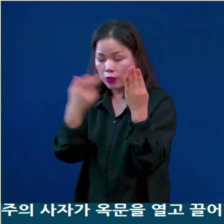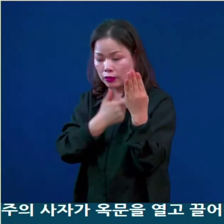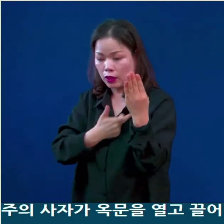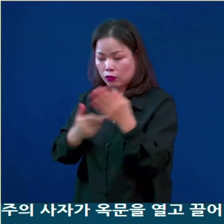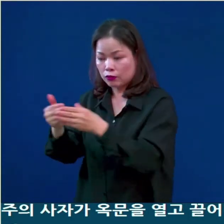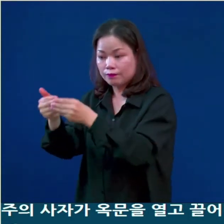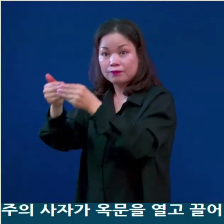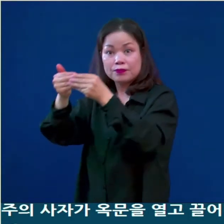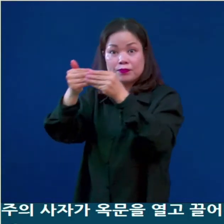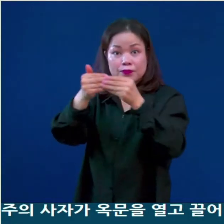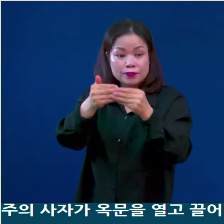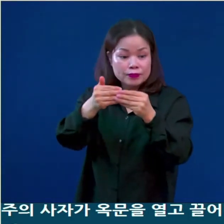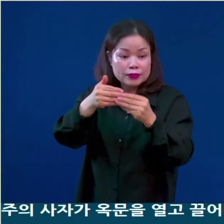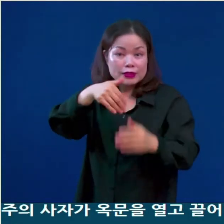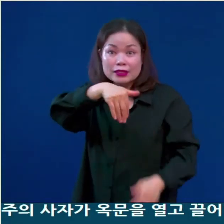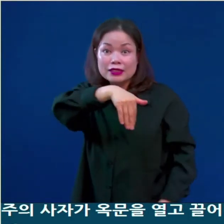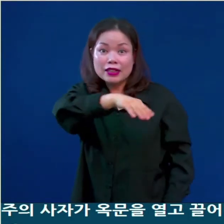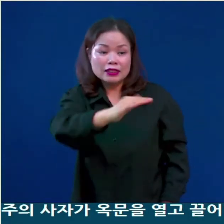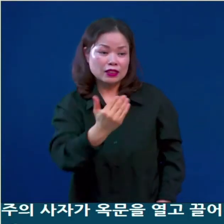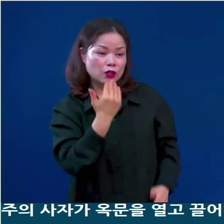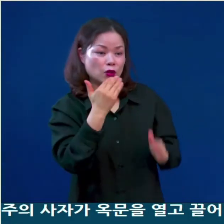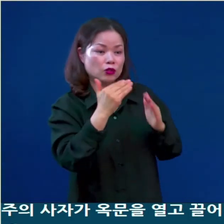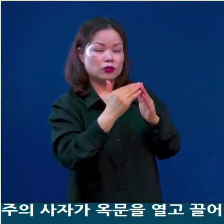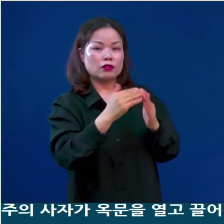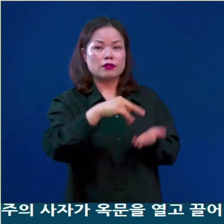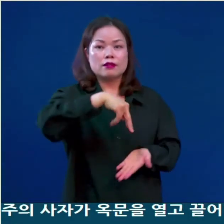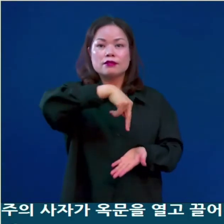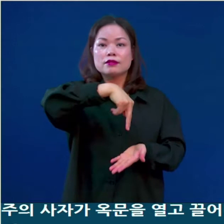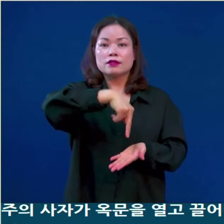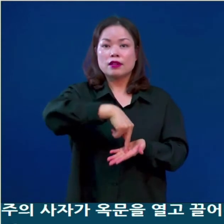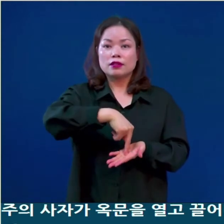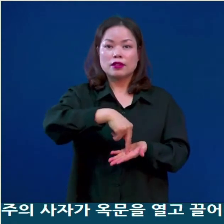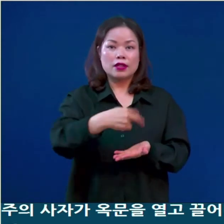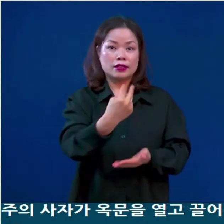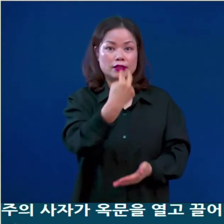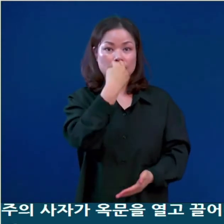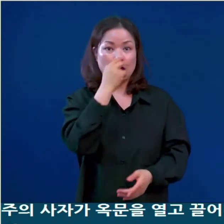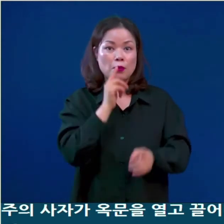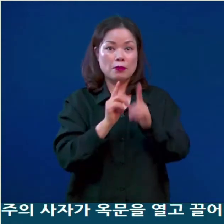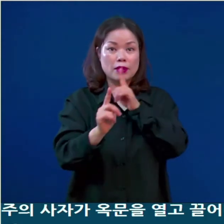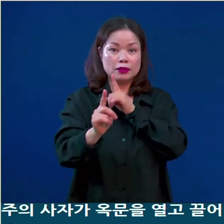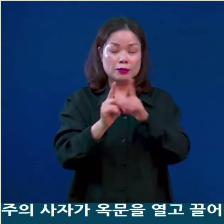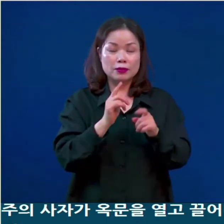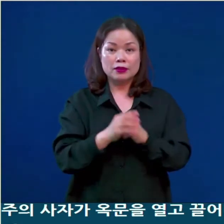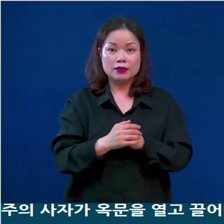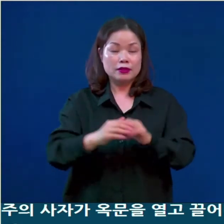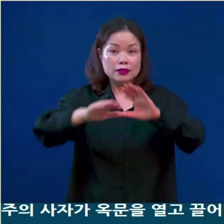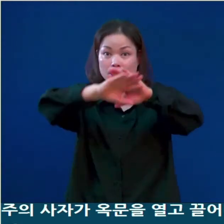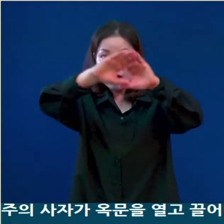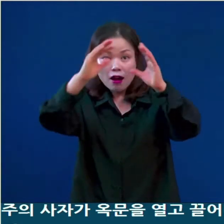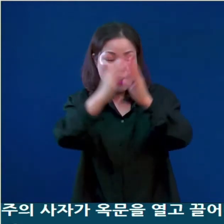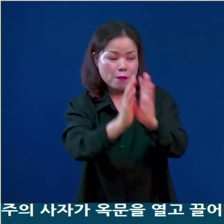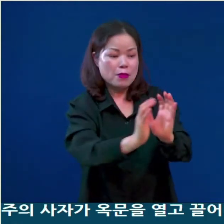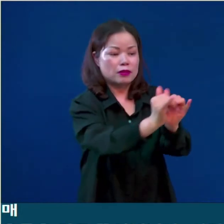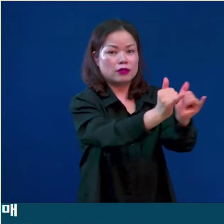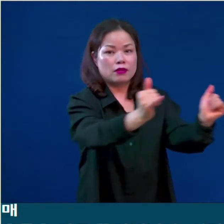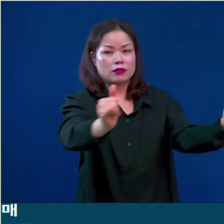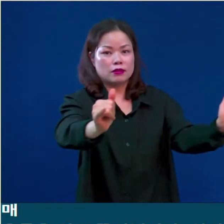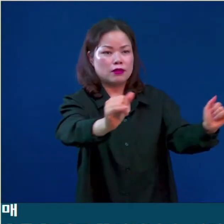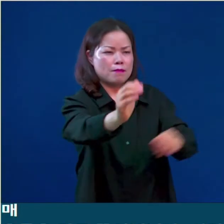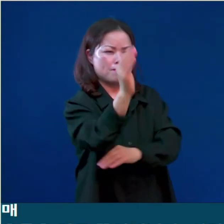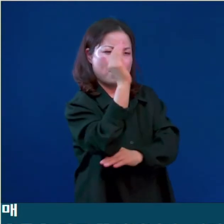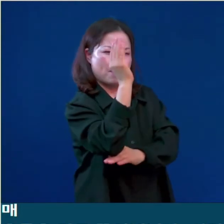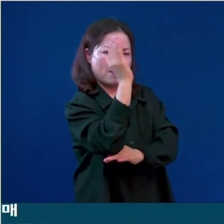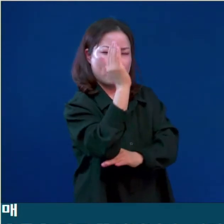그리고 말하죠. 가서 성전에 서서 이 생명의 말씀을 다 백성에게